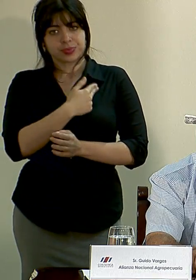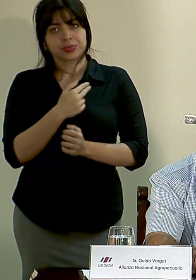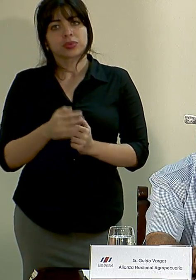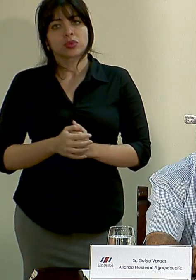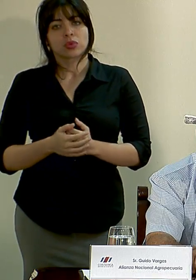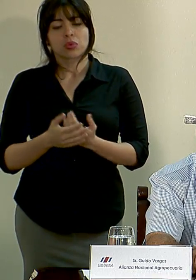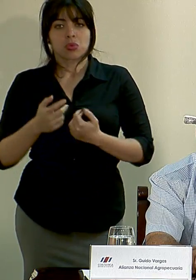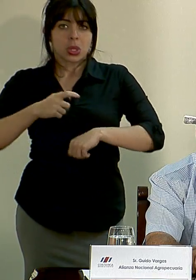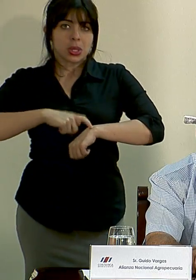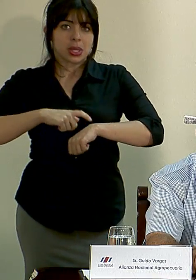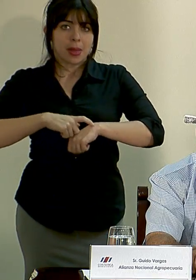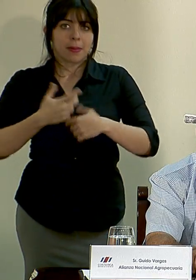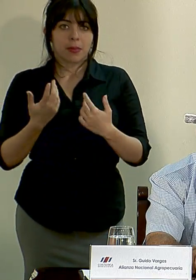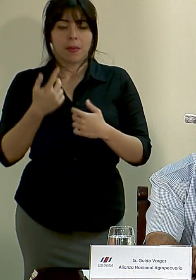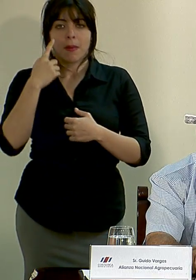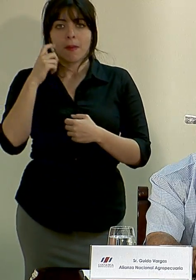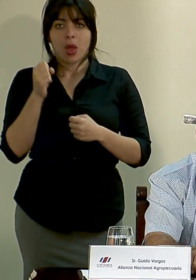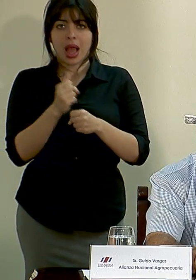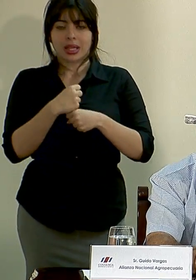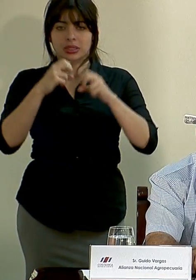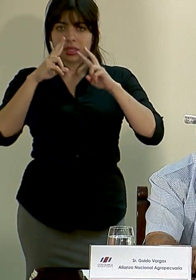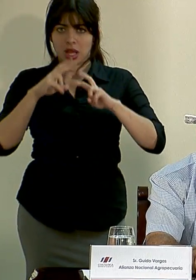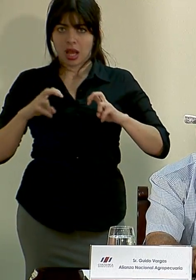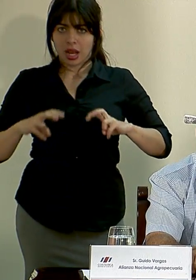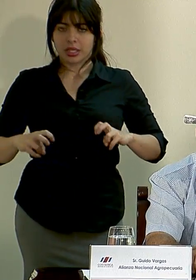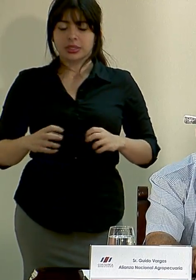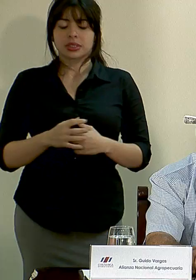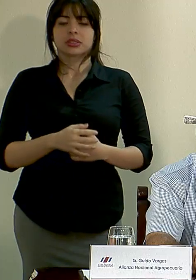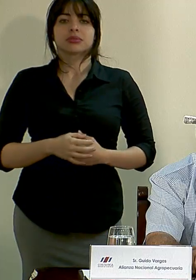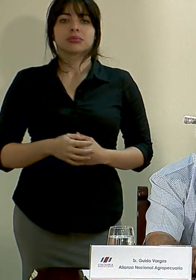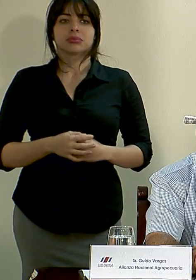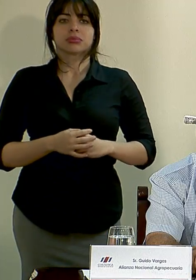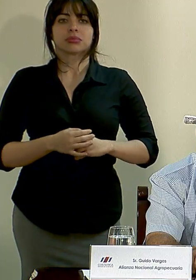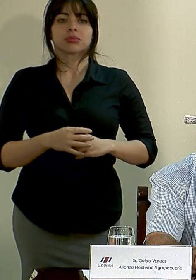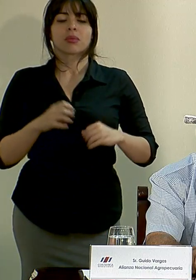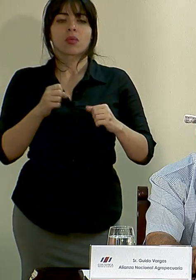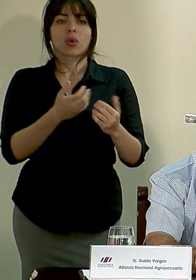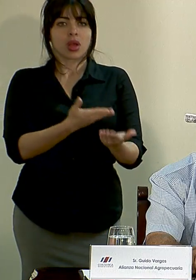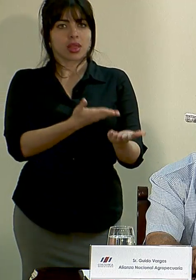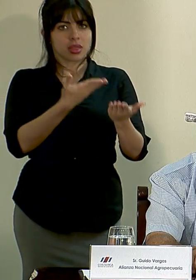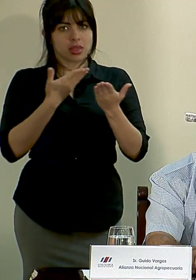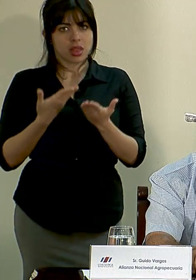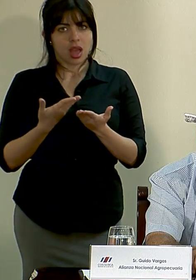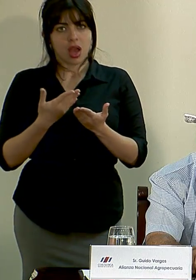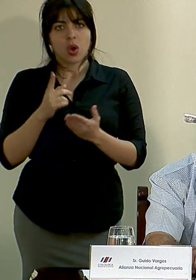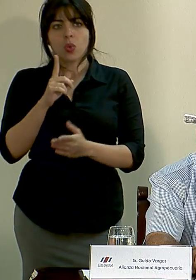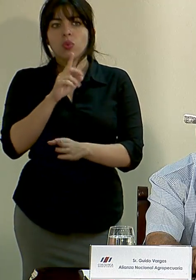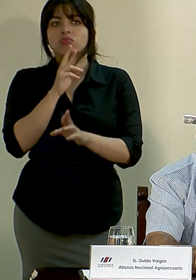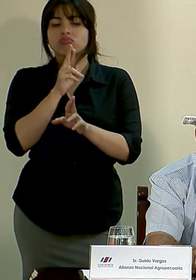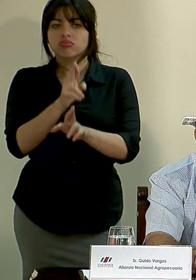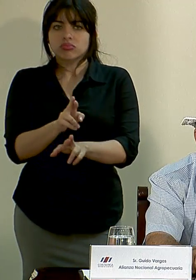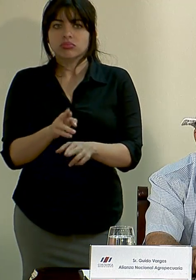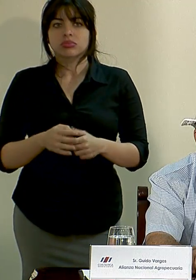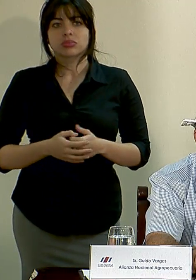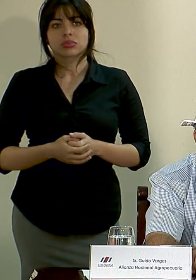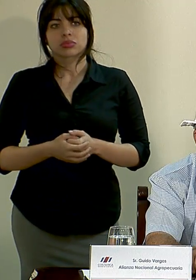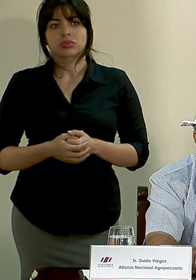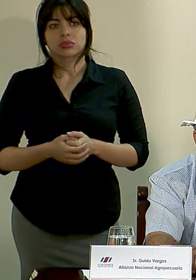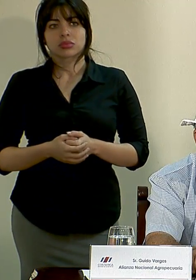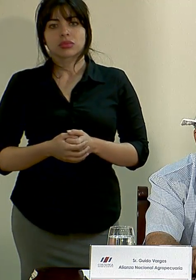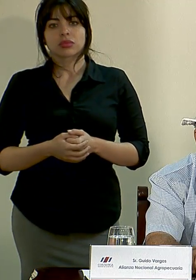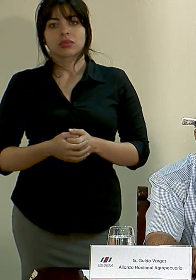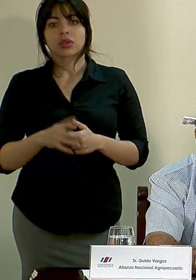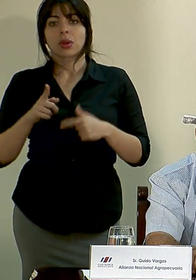un tiempo para hacer el análisis y darnos una respuesta, que